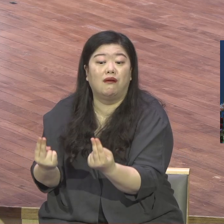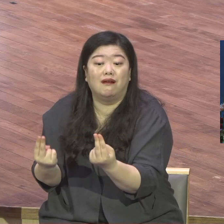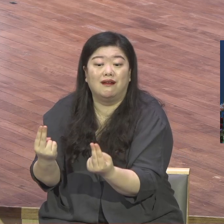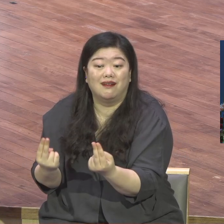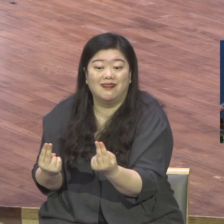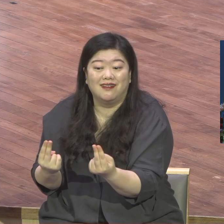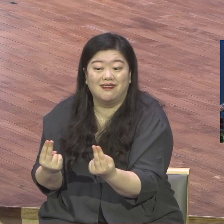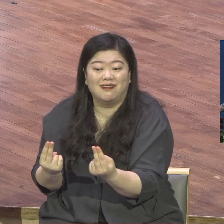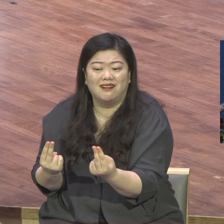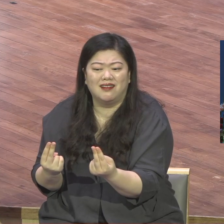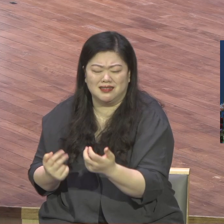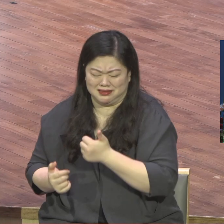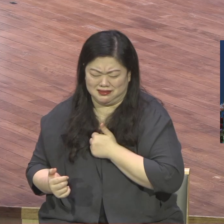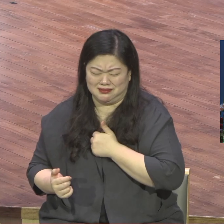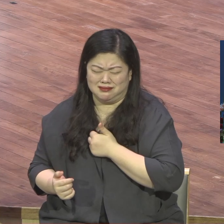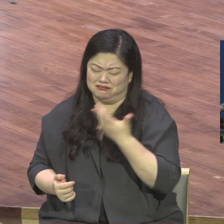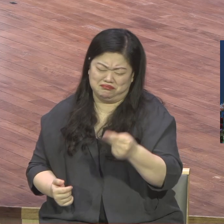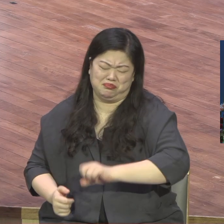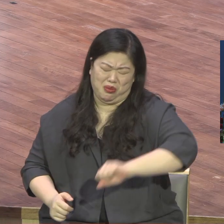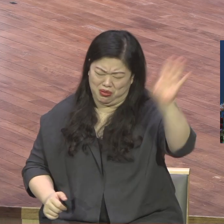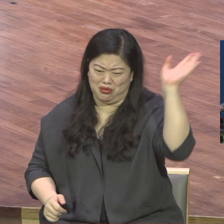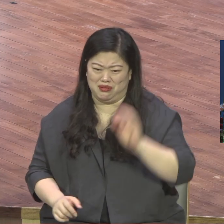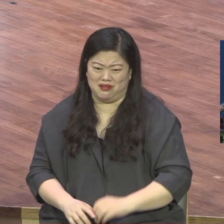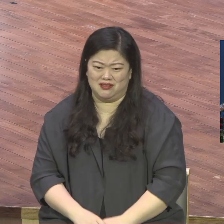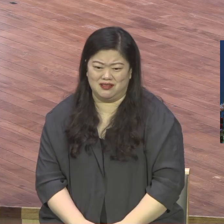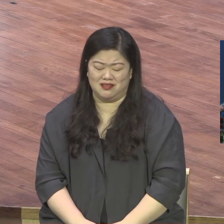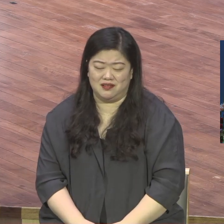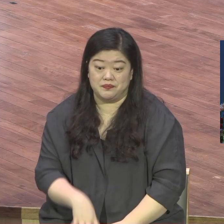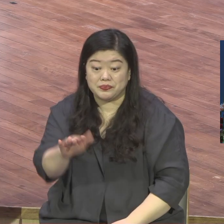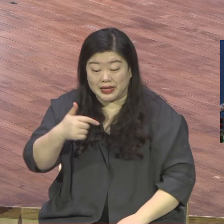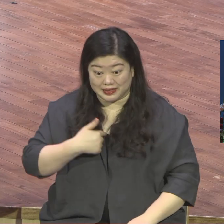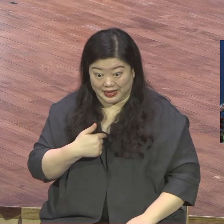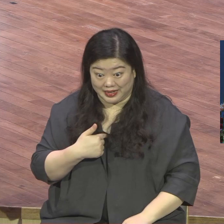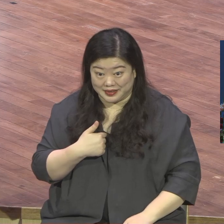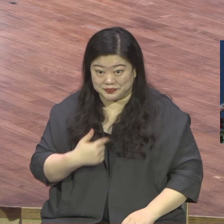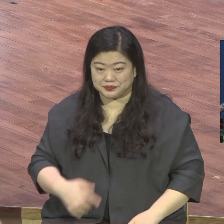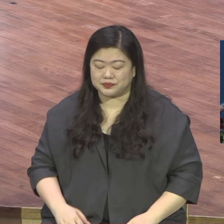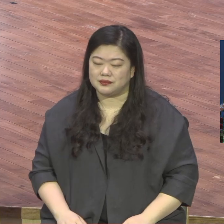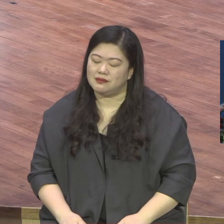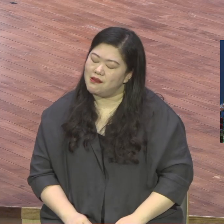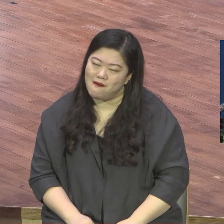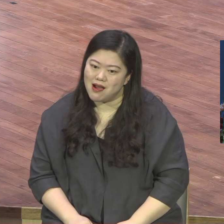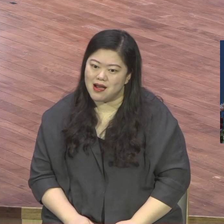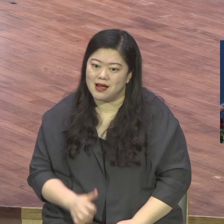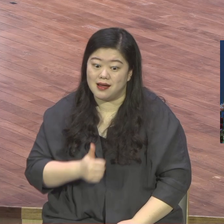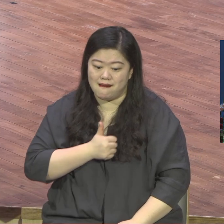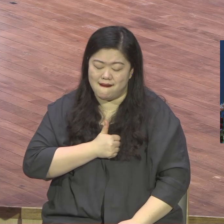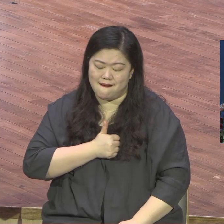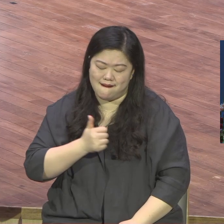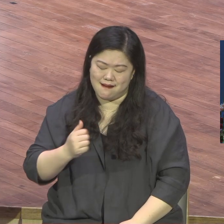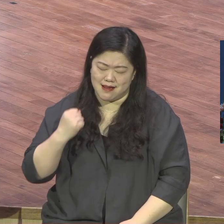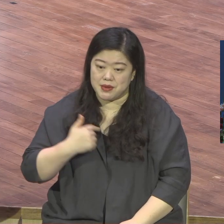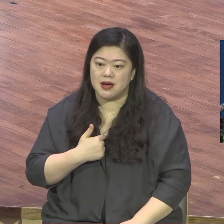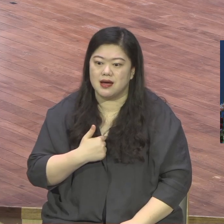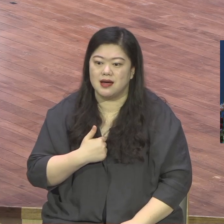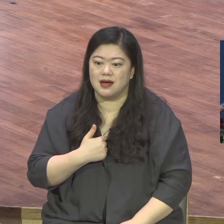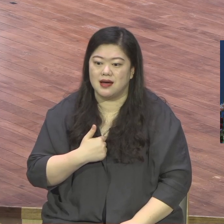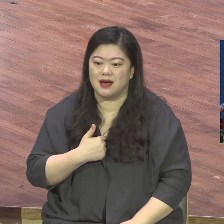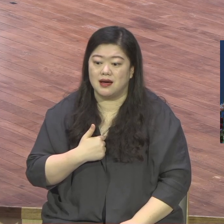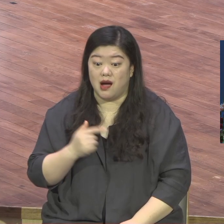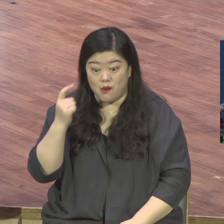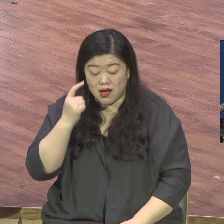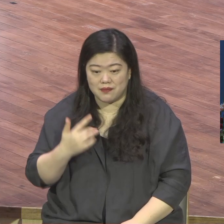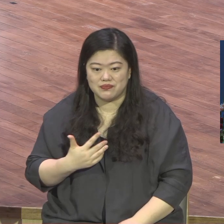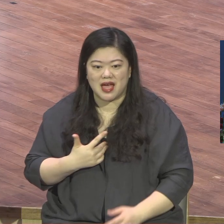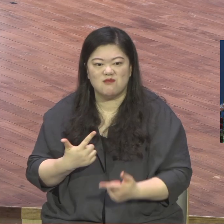저도 복음 깨닫기 전에는요, 못했어요, 못해. 먼저 안 했어요. 갈 때까지